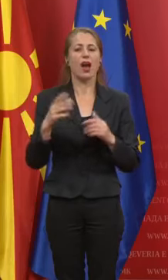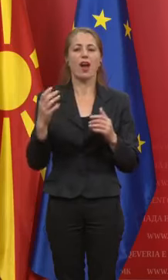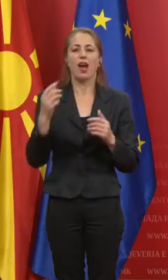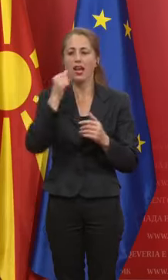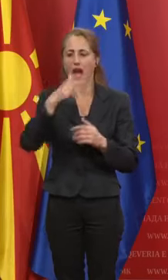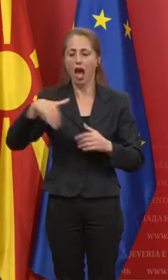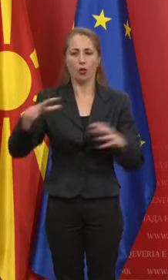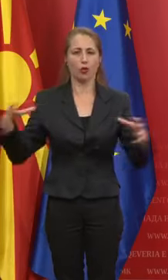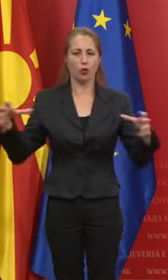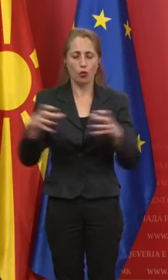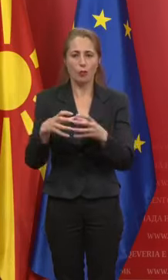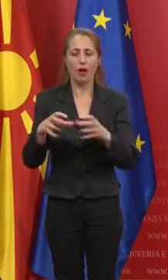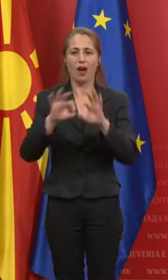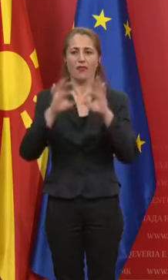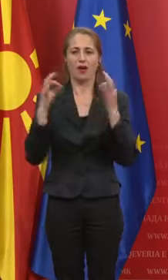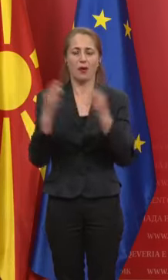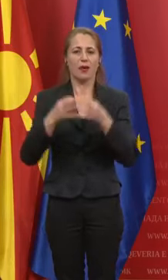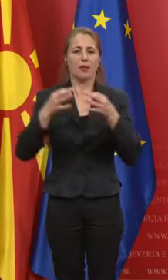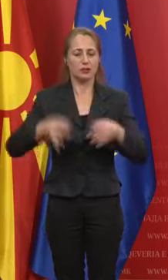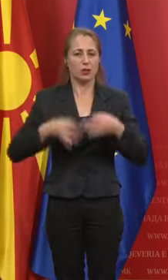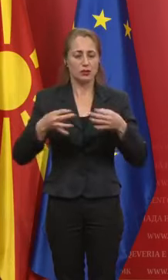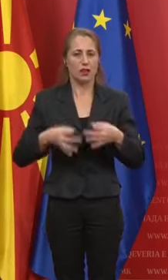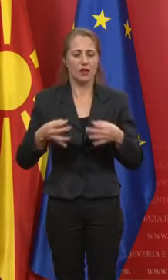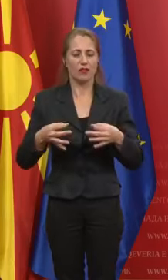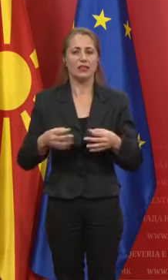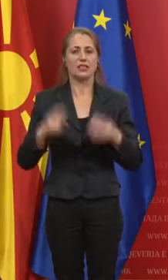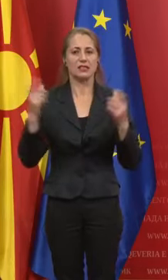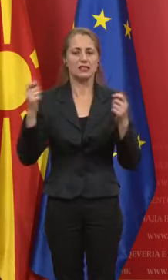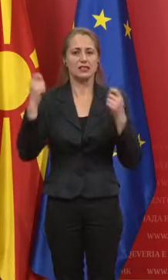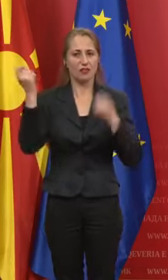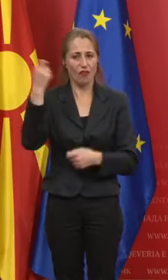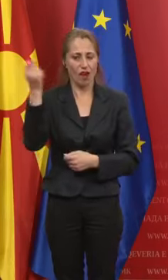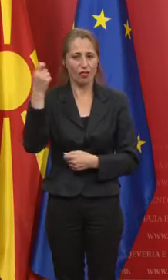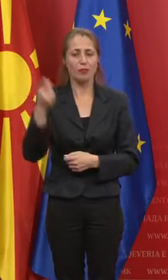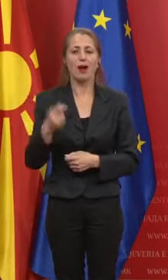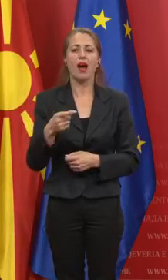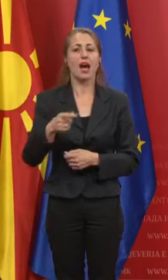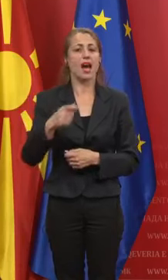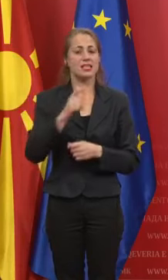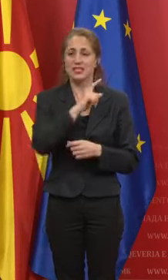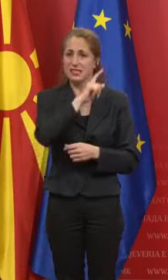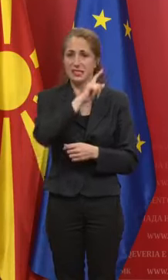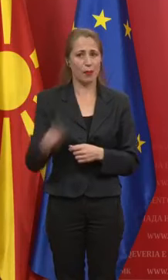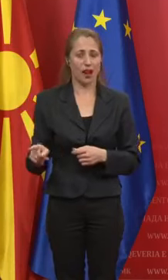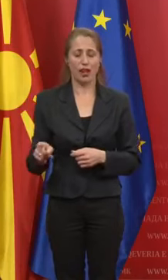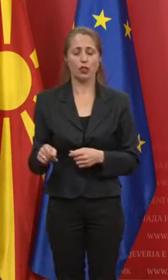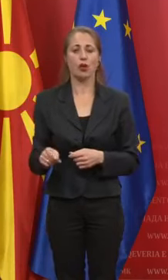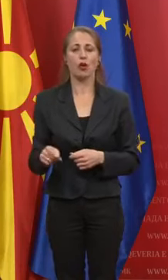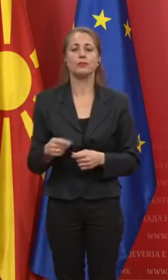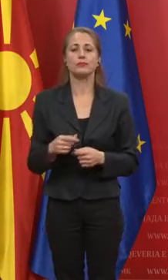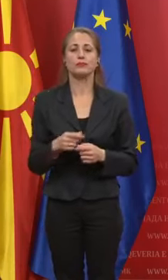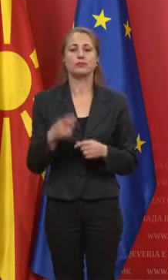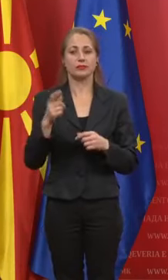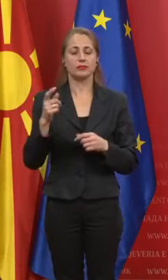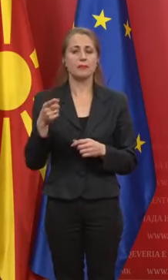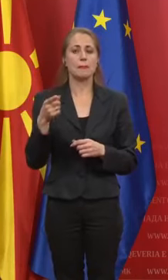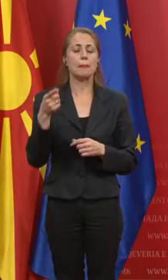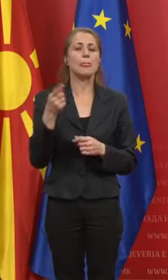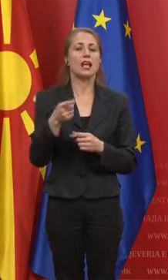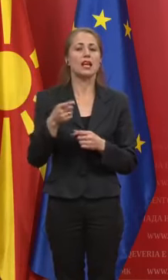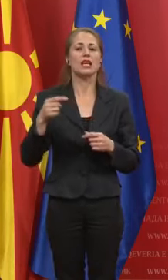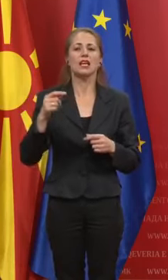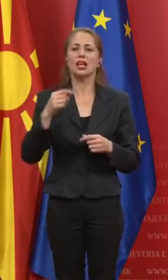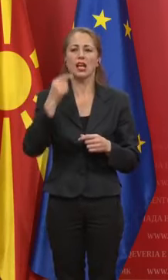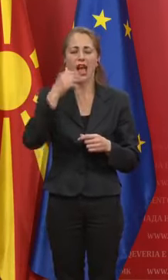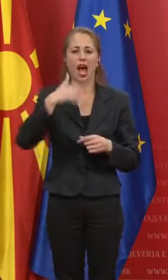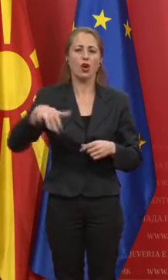групирање, семени, собери, прослави, свадби, кои што се забранети, и слични настани, но и генерално